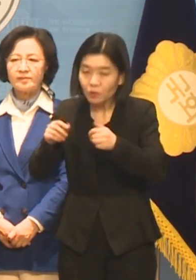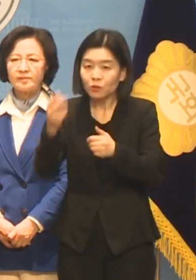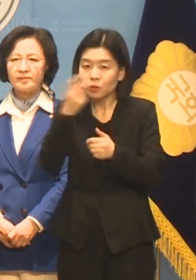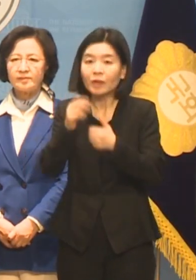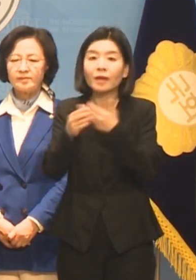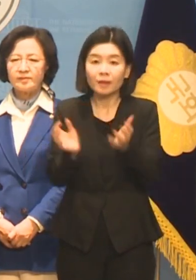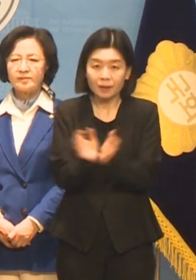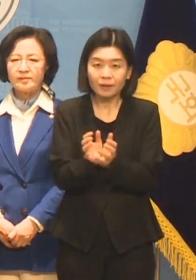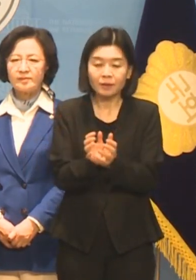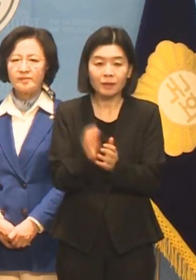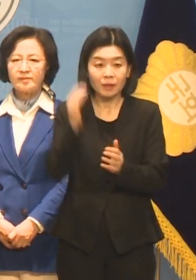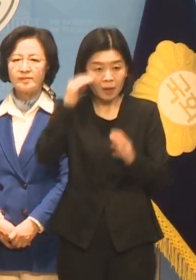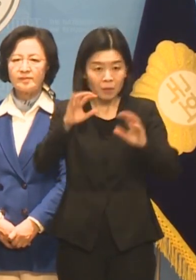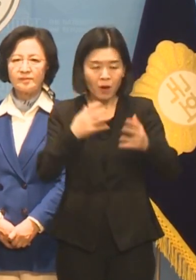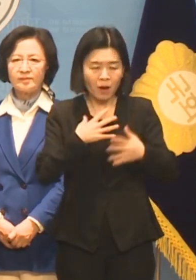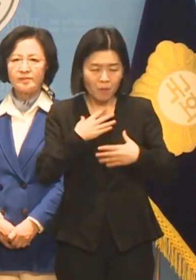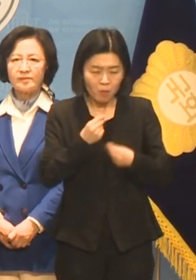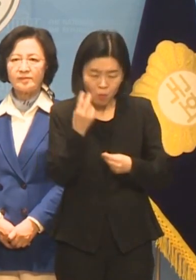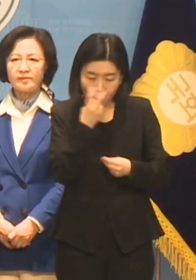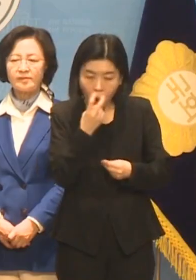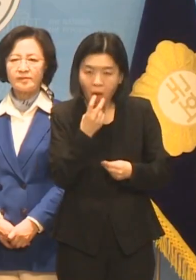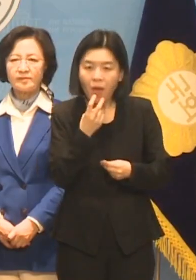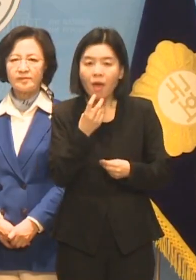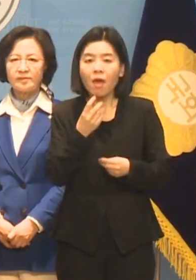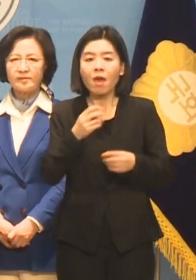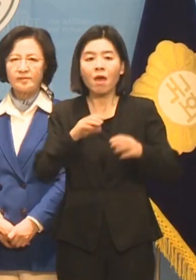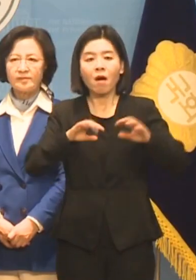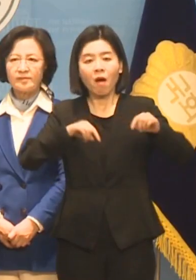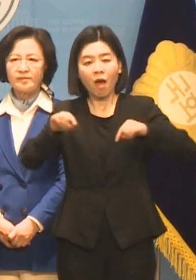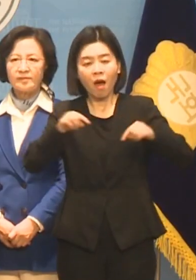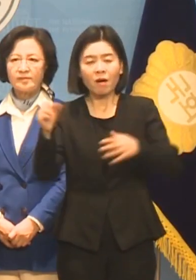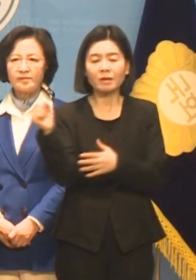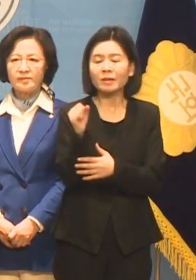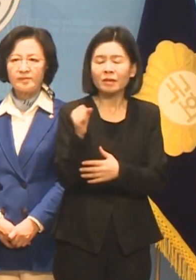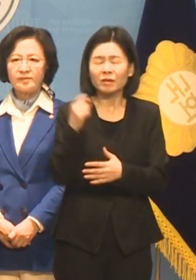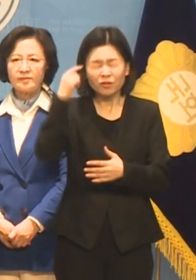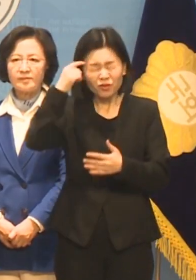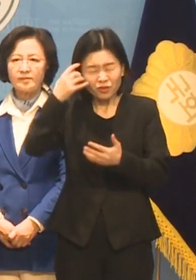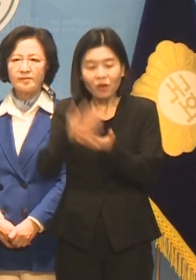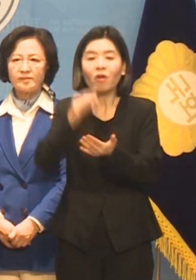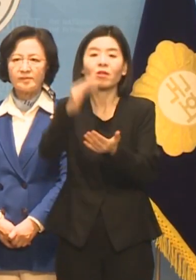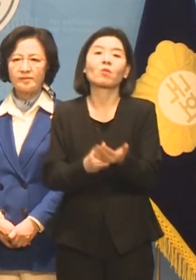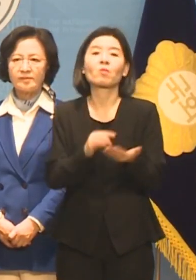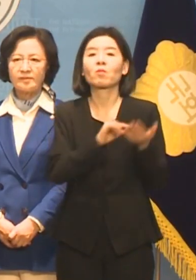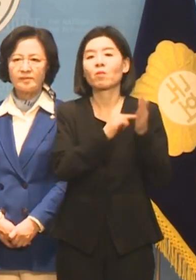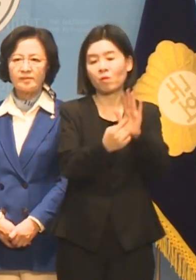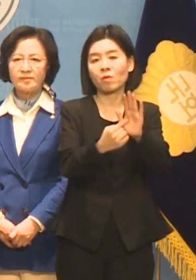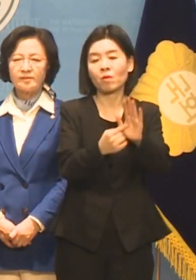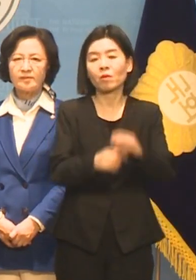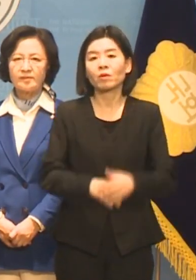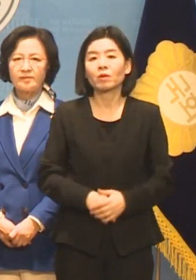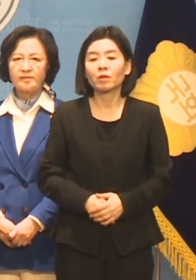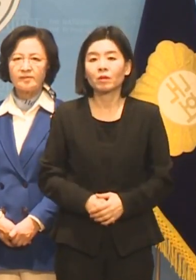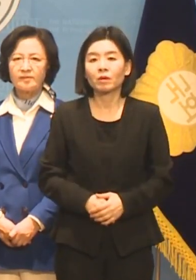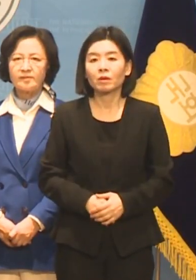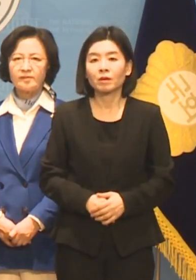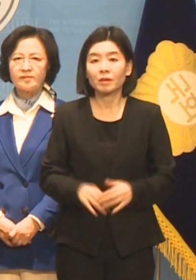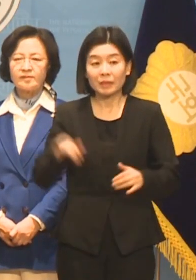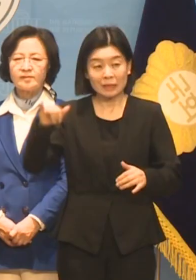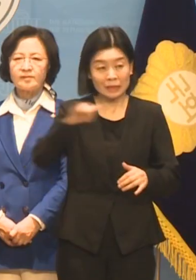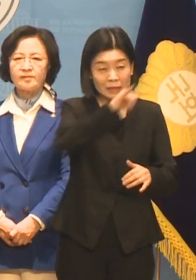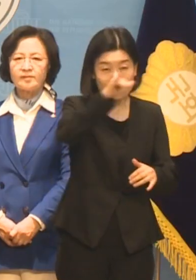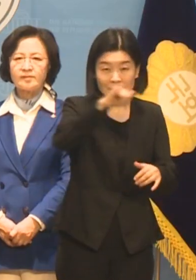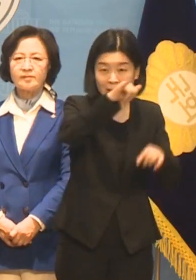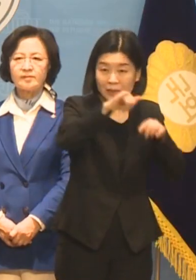안보와 헌정을 뒤흔들 충격적인 사실을 국민 여러분께 보고드립니다. 평양 무인기 사태와